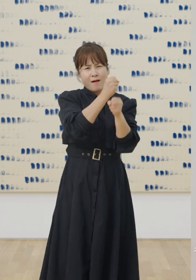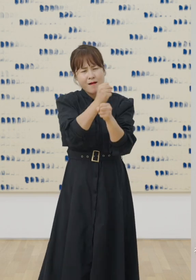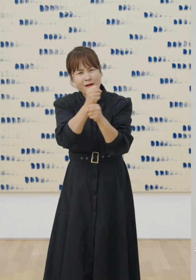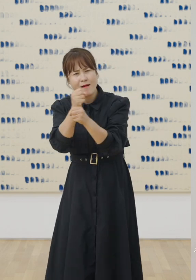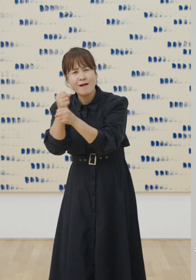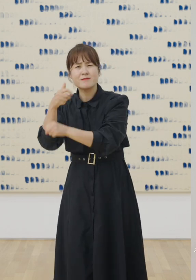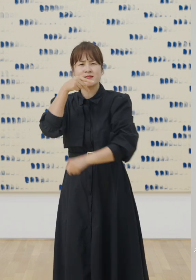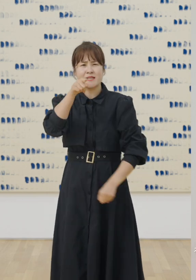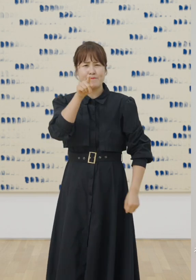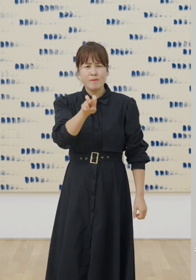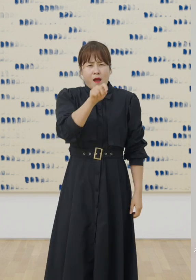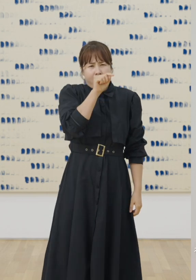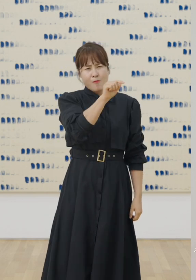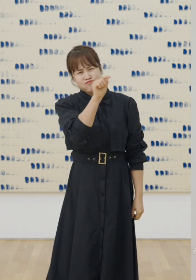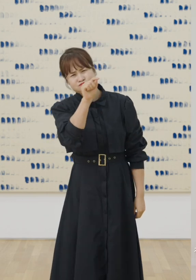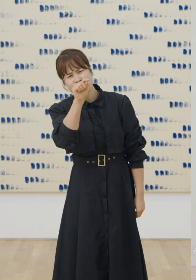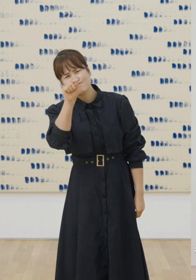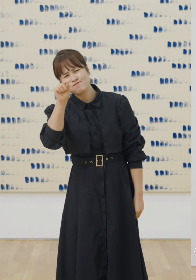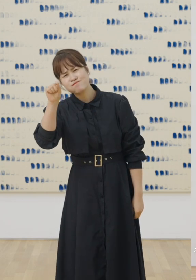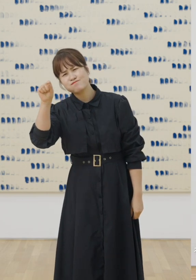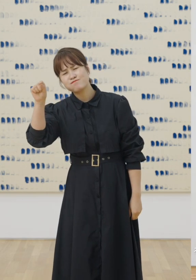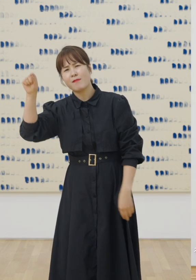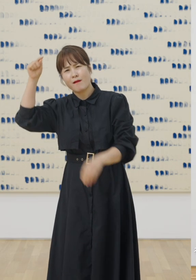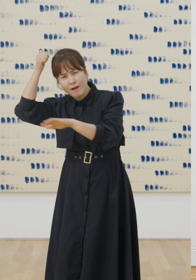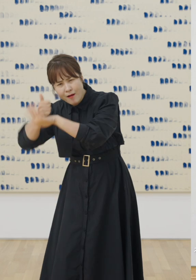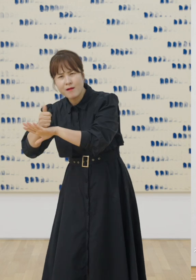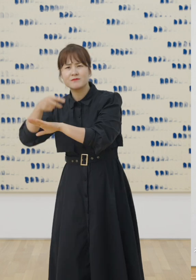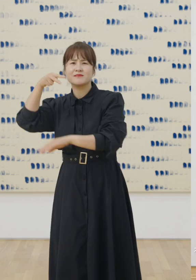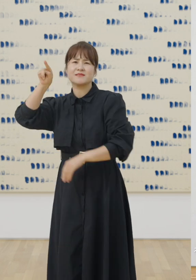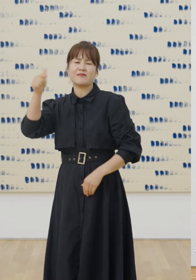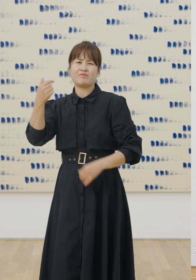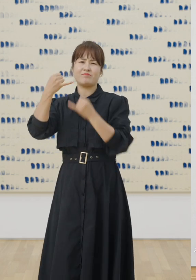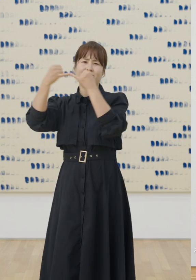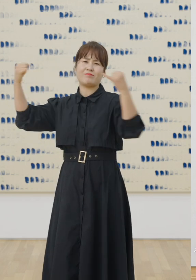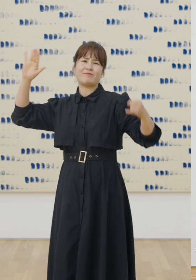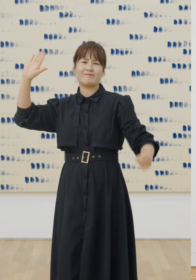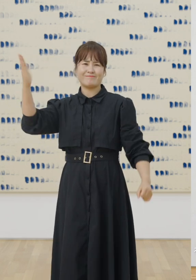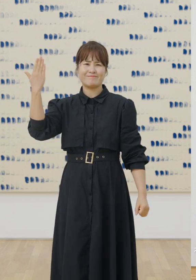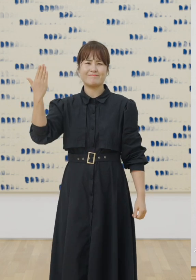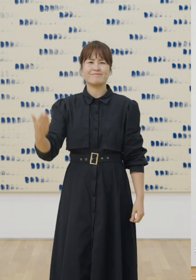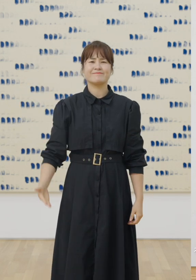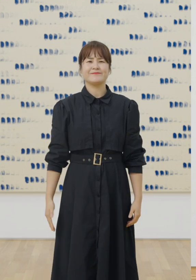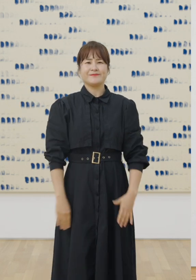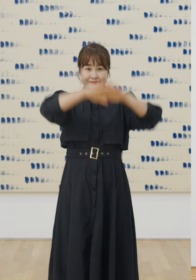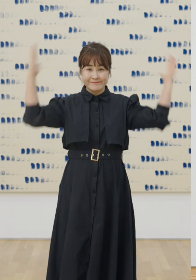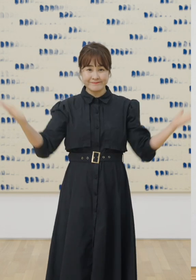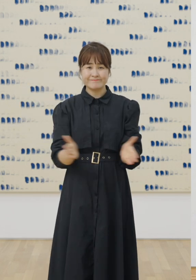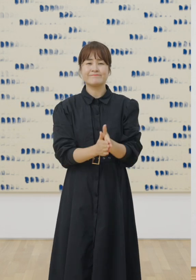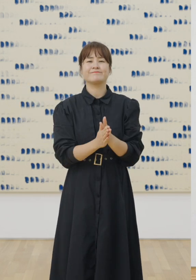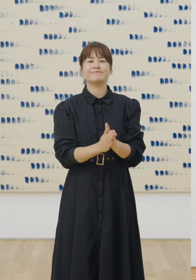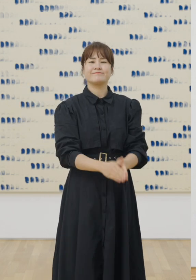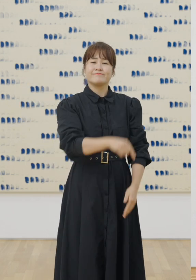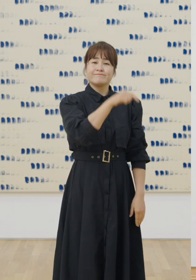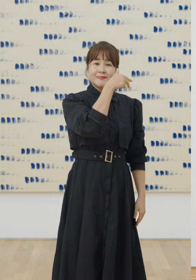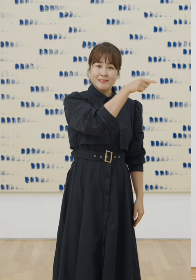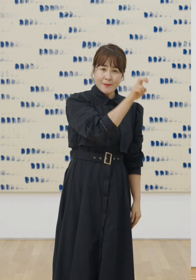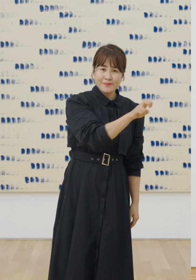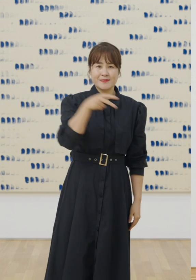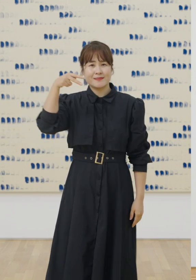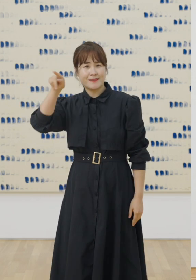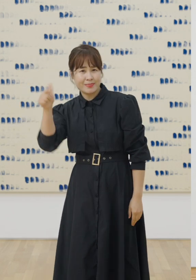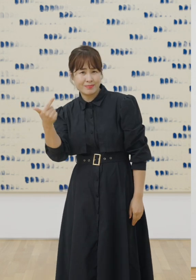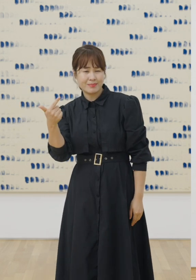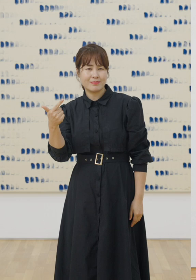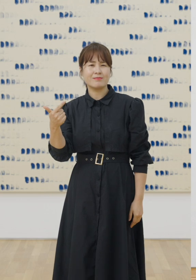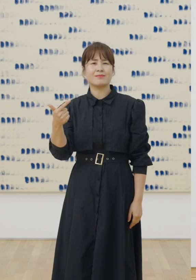점은 계속해서 새로운 점을 만들어내고 그 점들이 이어지면서 선이 됩니다. 즉, 모든